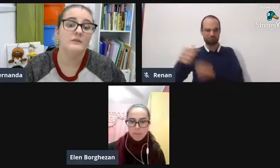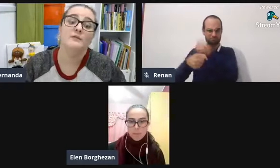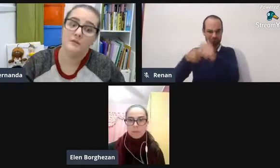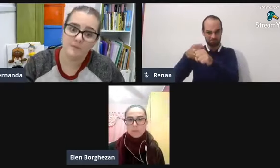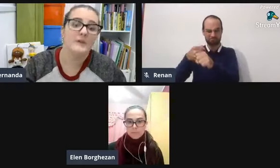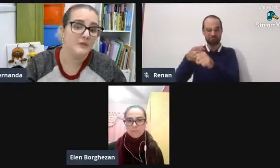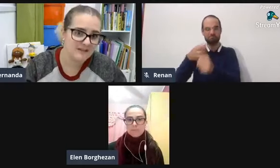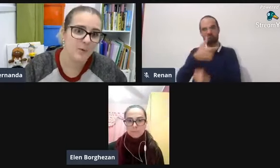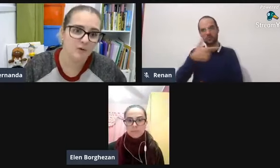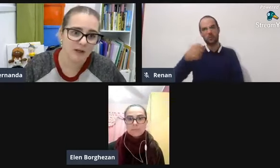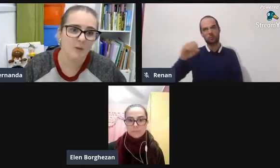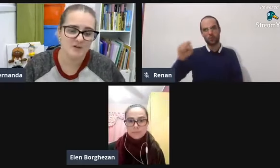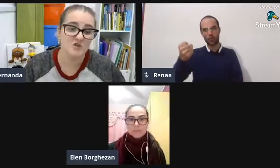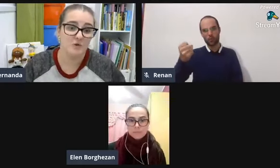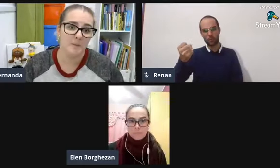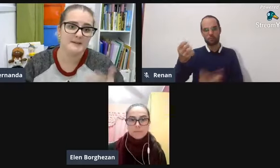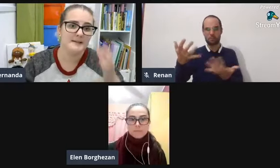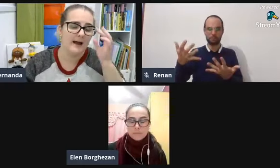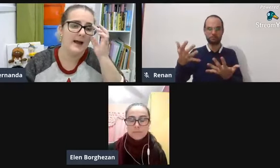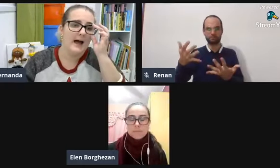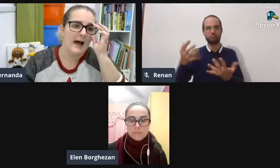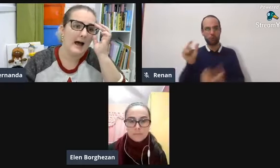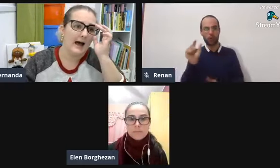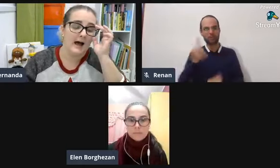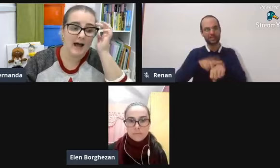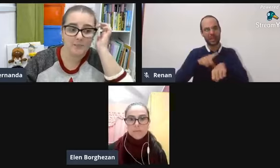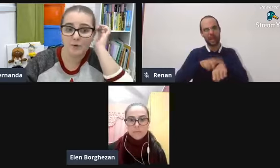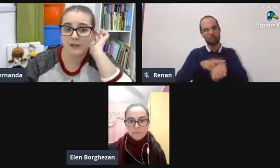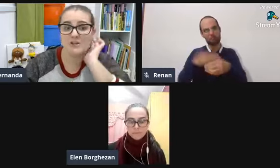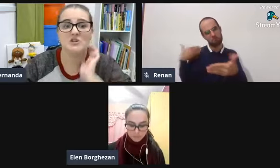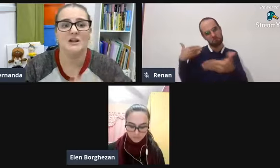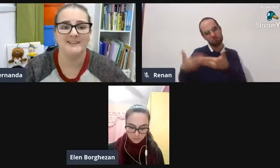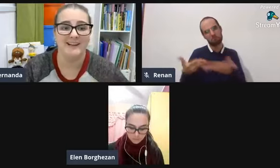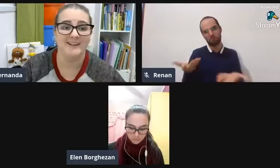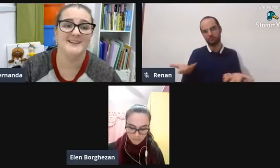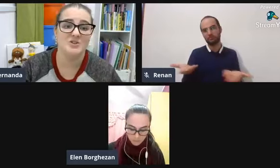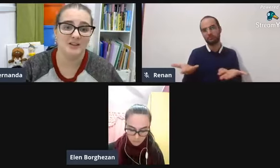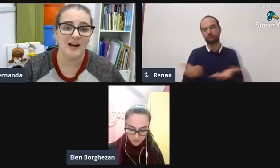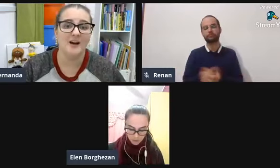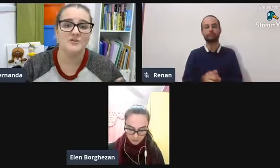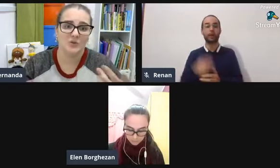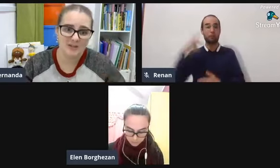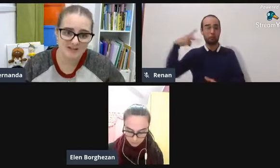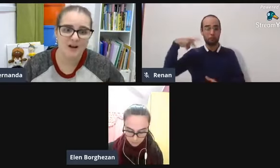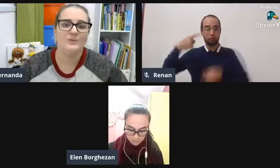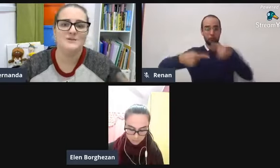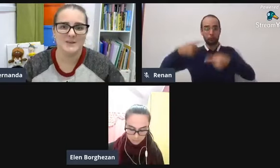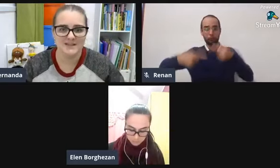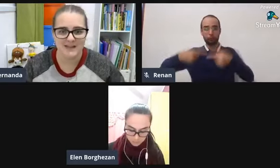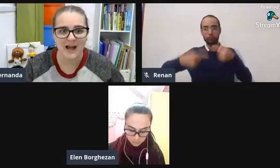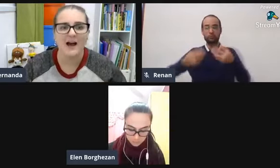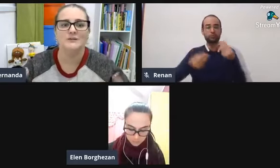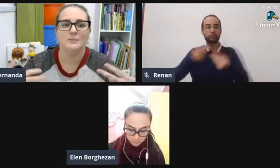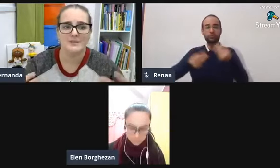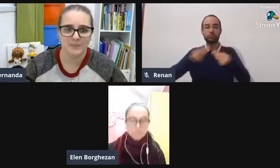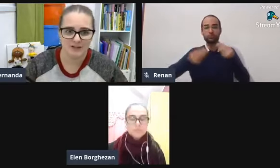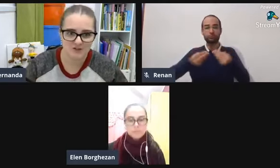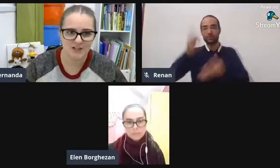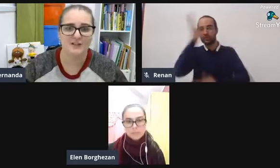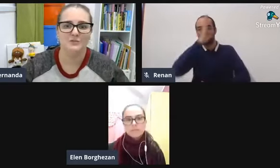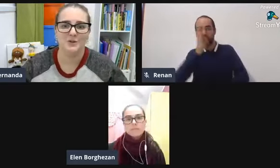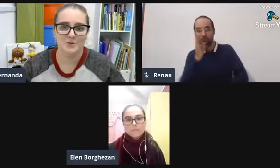faz bem pouco. Faz pouco tempo, se a gente for pensar. A política, né, nacional de educação especial,